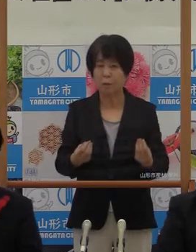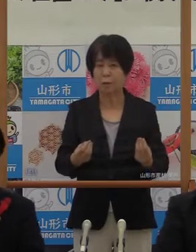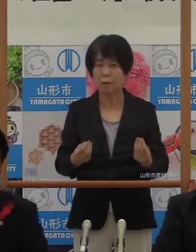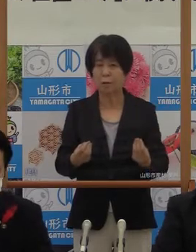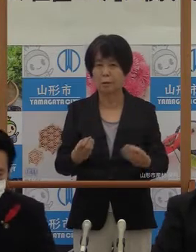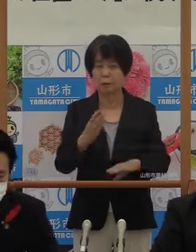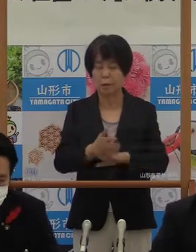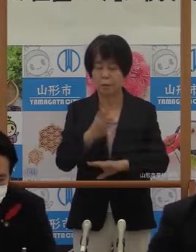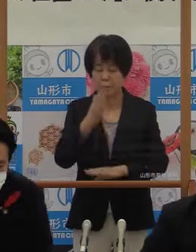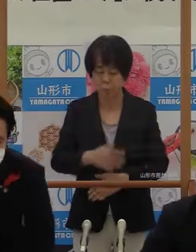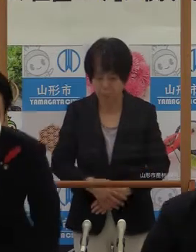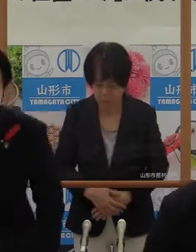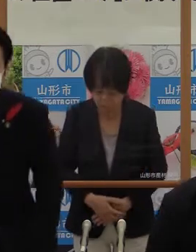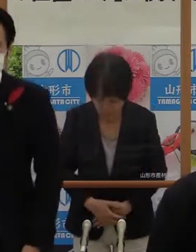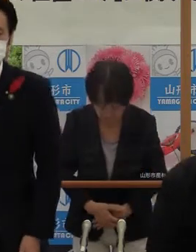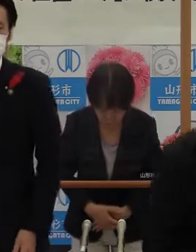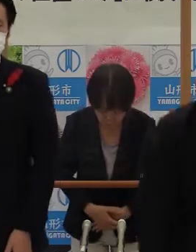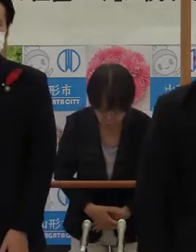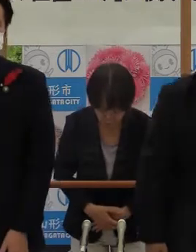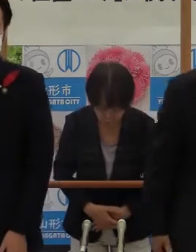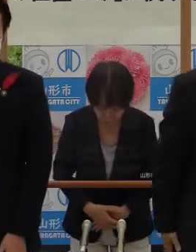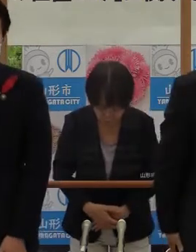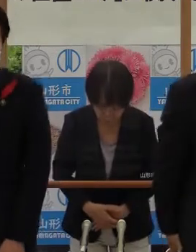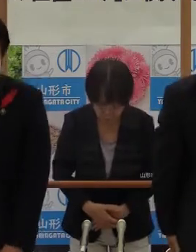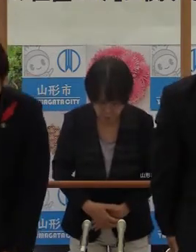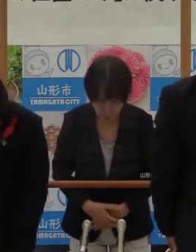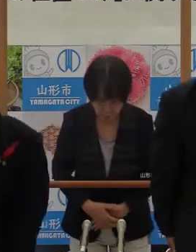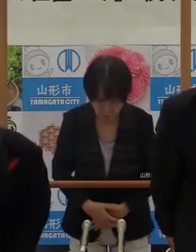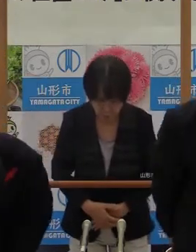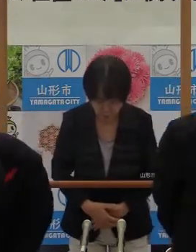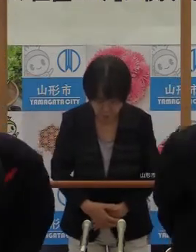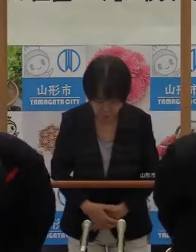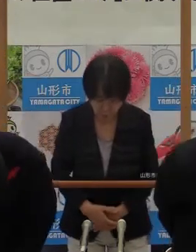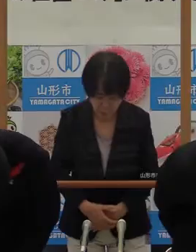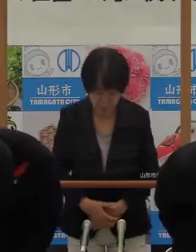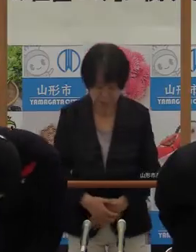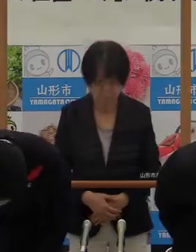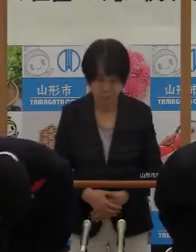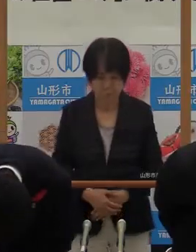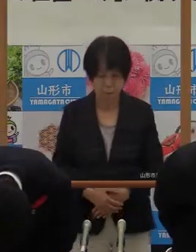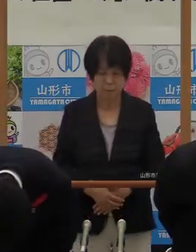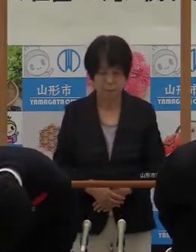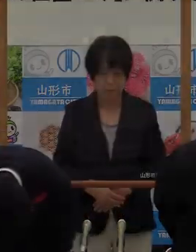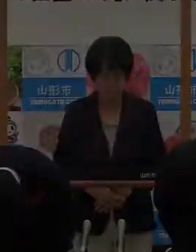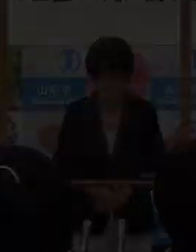大変ありがとうございました。 どうもありがとうございました。